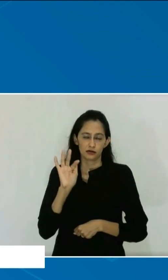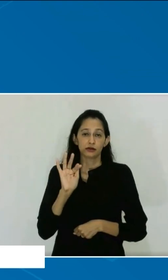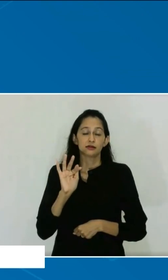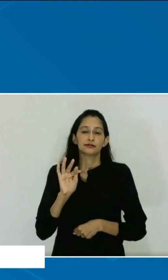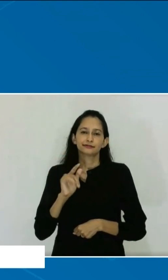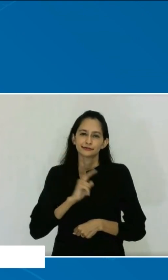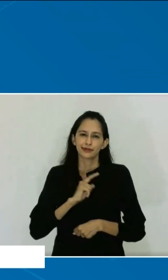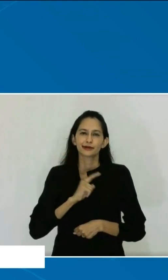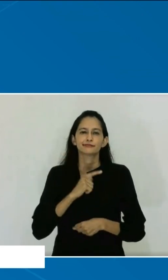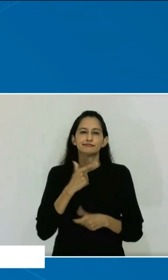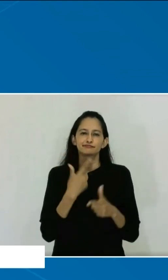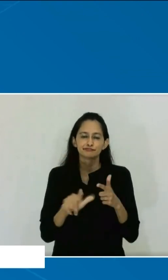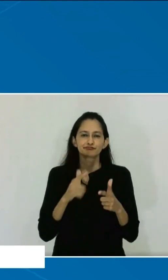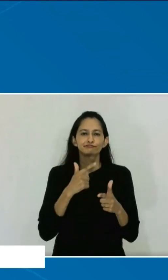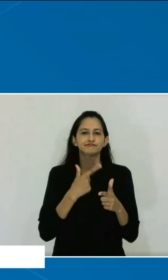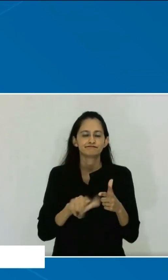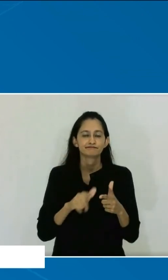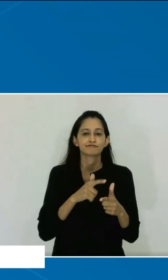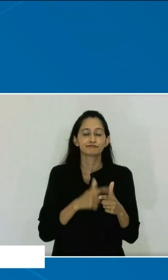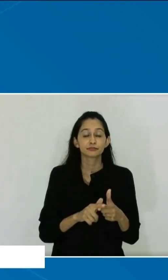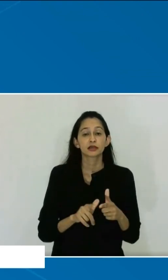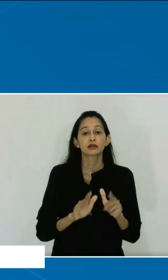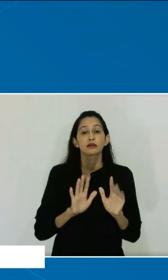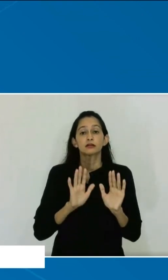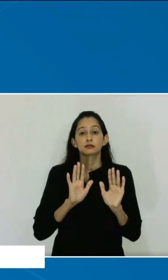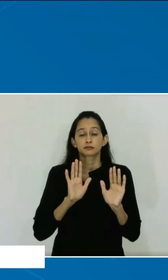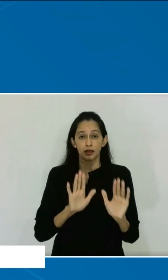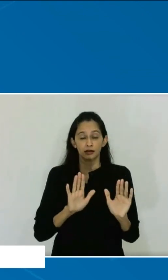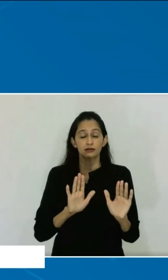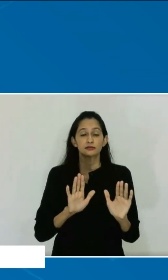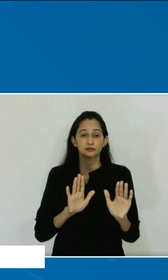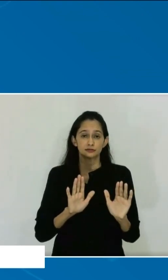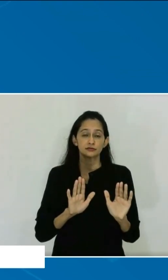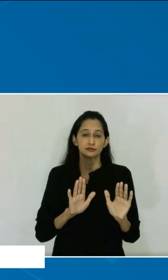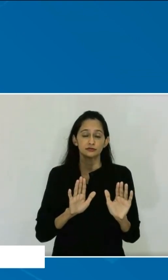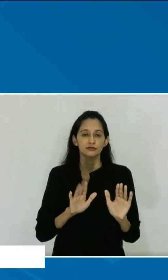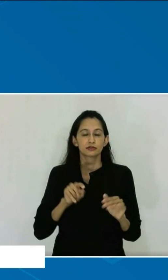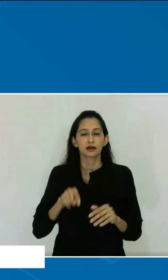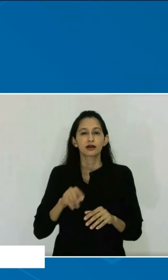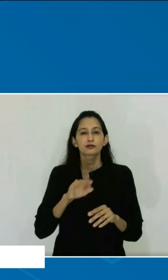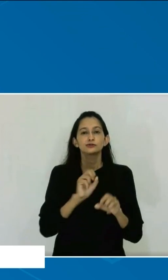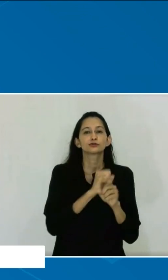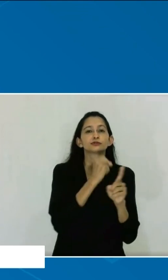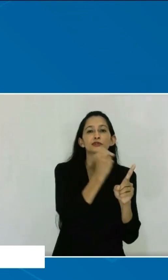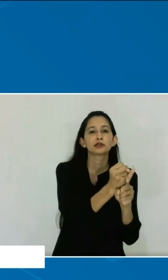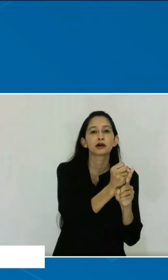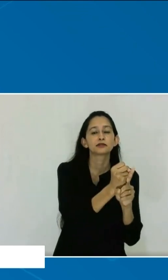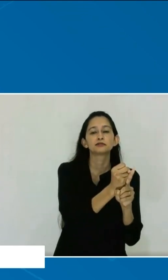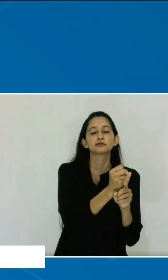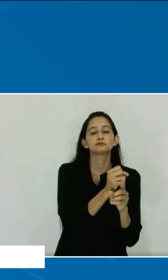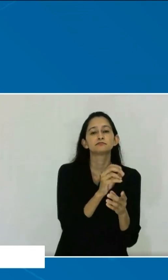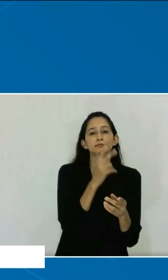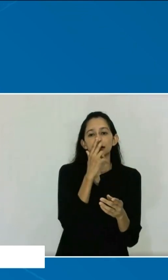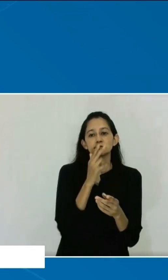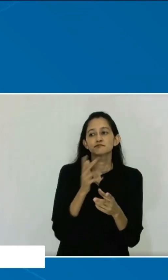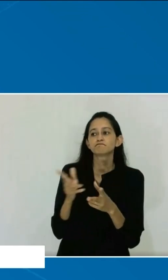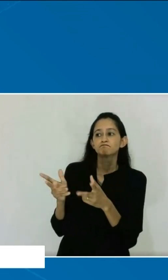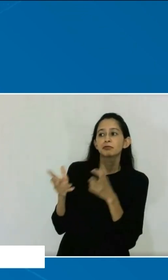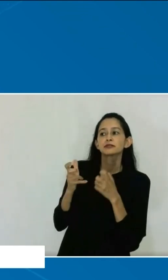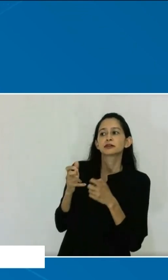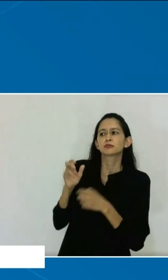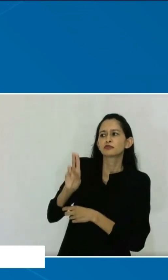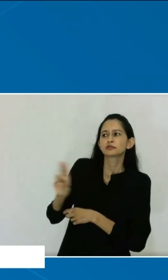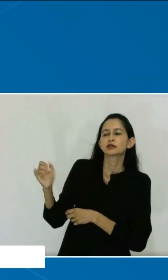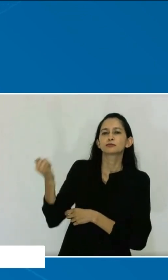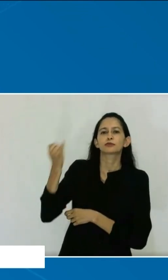esse desgaste, mas dificilmente a comunidade enxerga as universidades como fundamental nesse